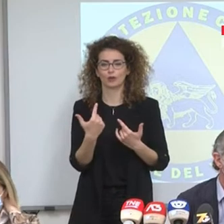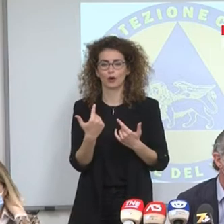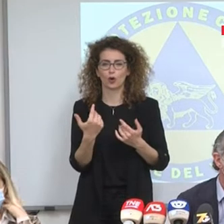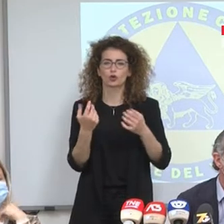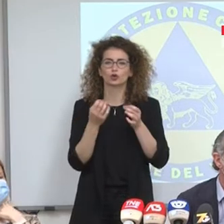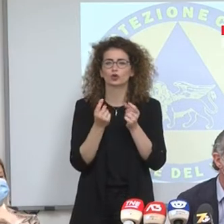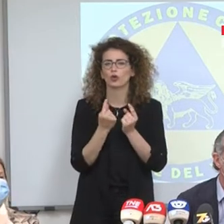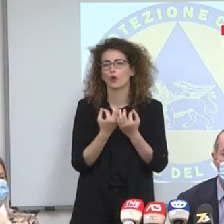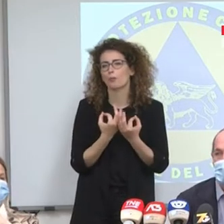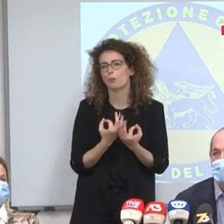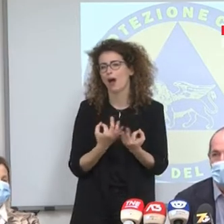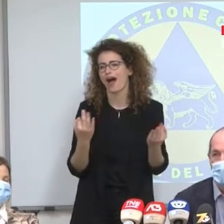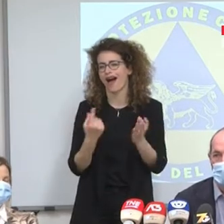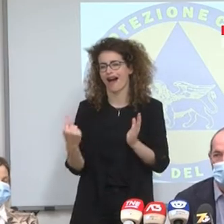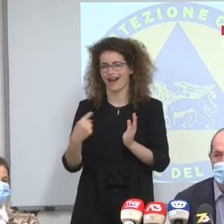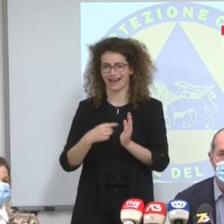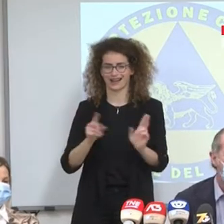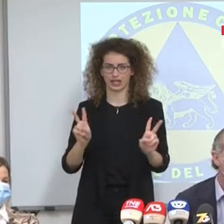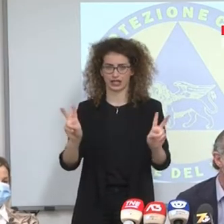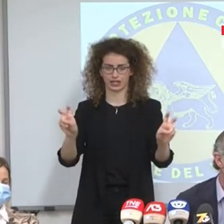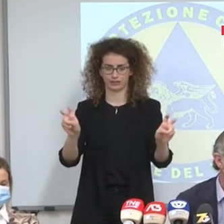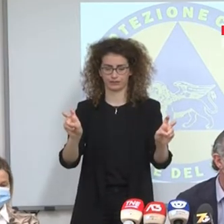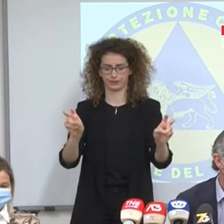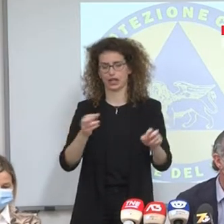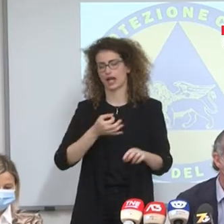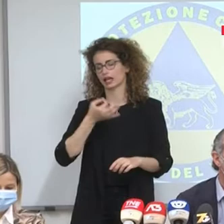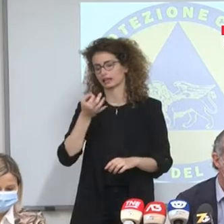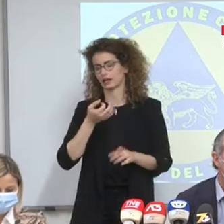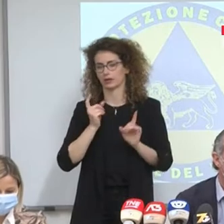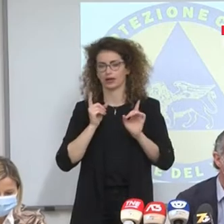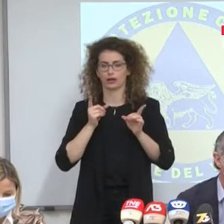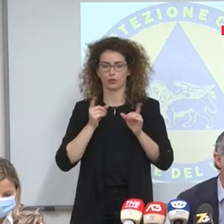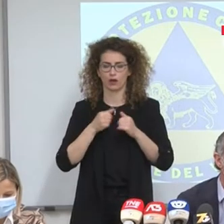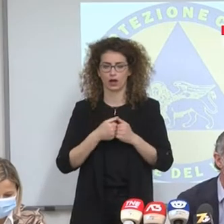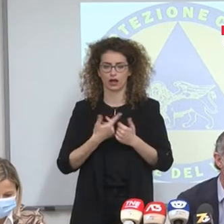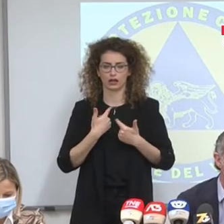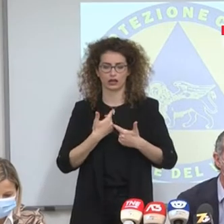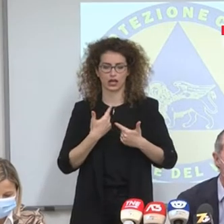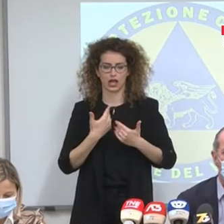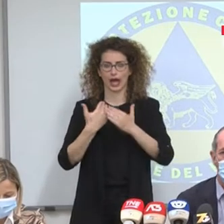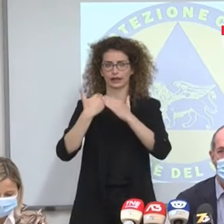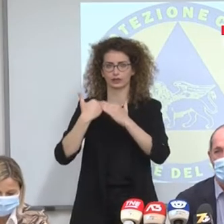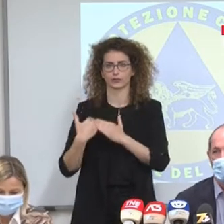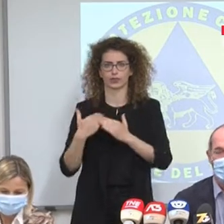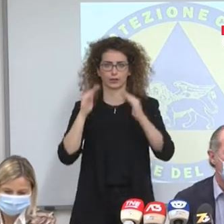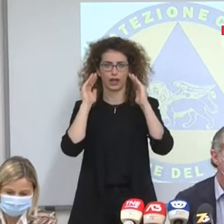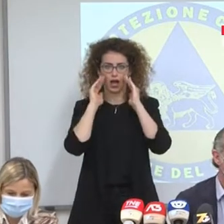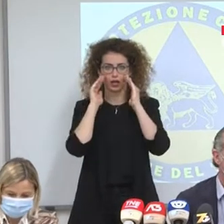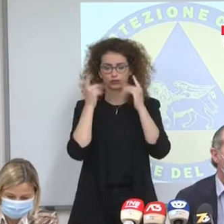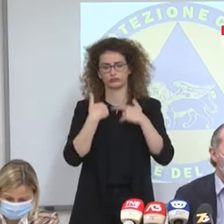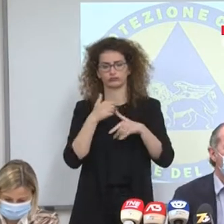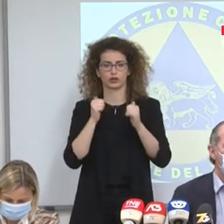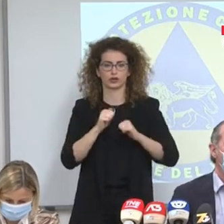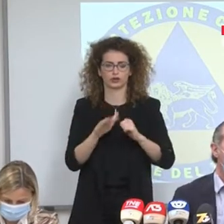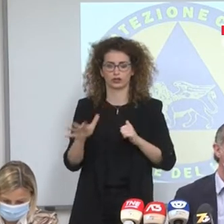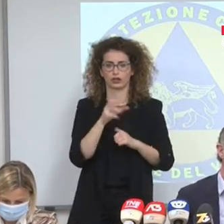normalità. Ovviamente sempre con un tema di salvaguardia e di senso di responsabilità. Cioè, l'appello che io faccio ai cittadini